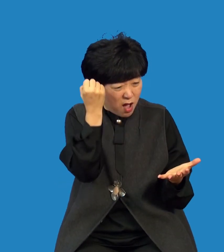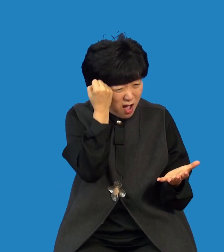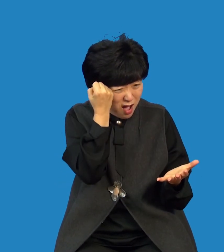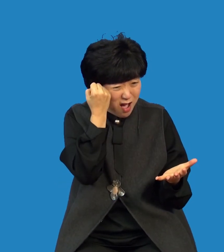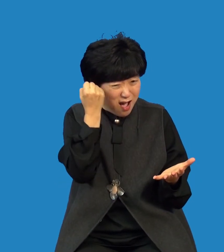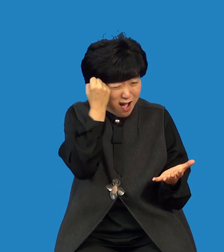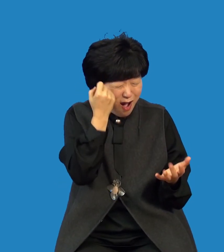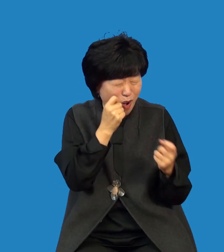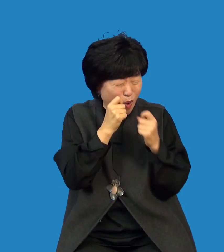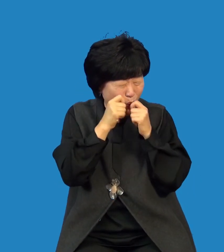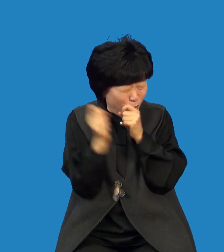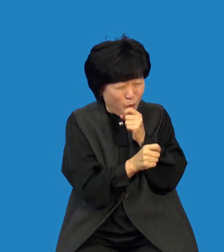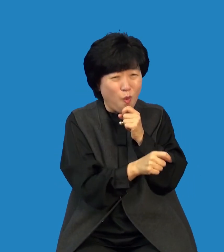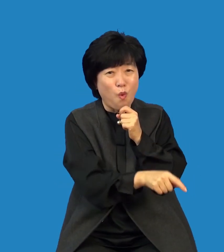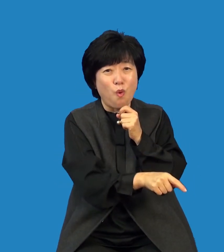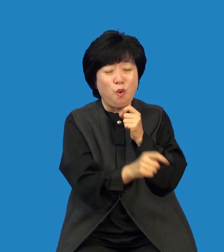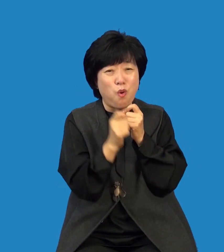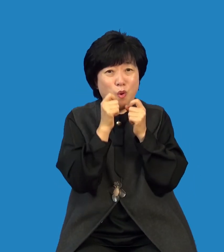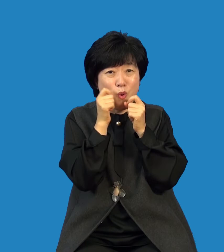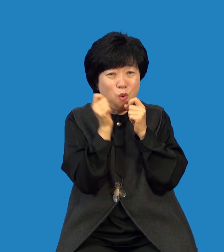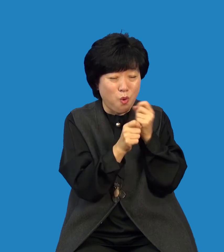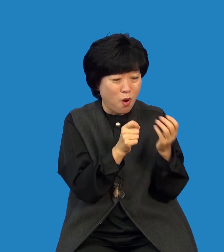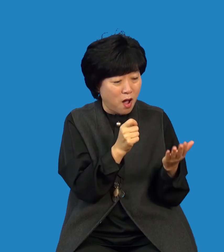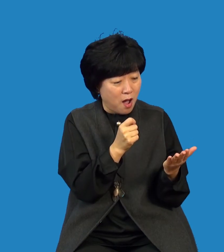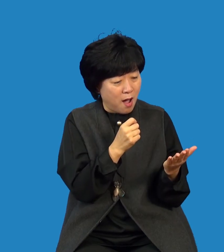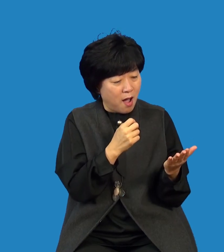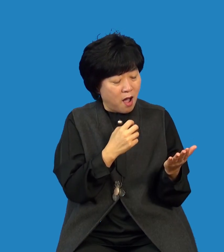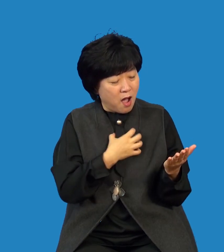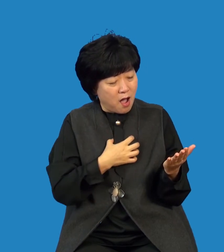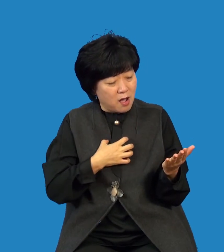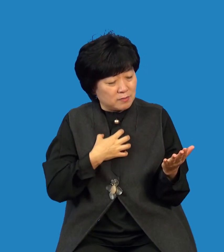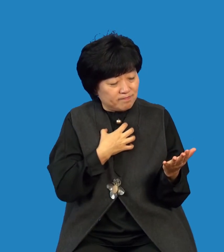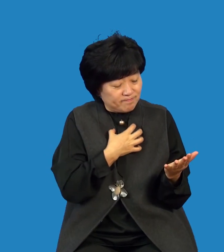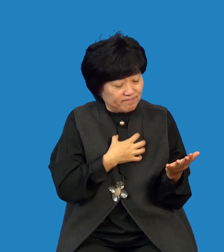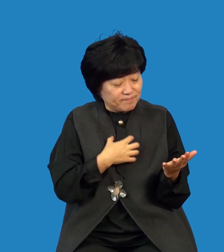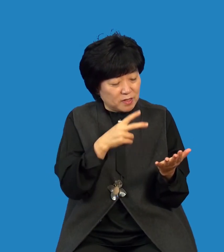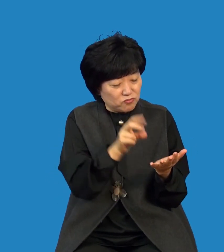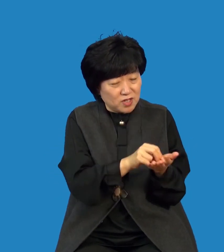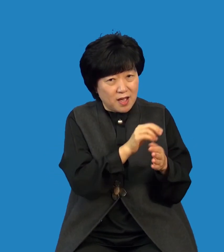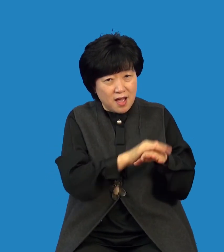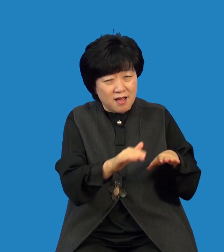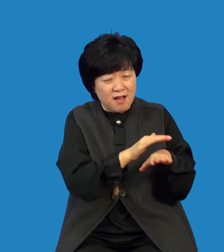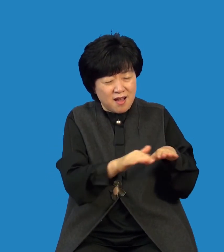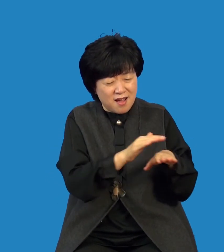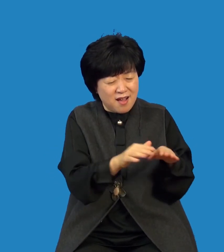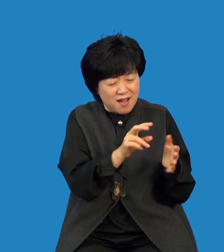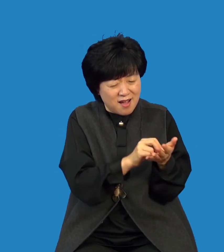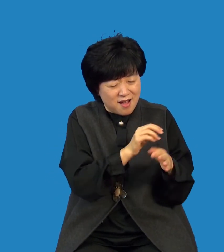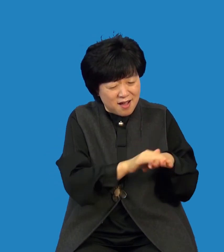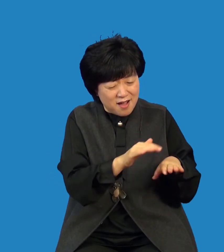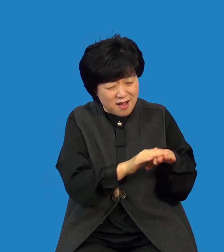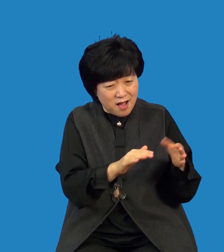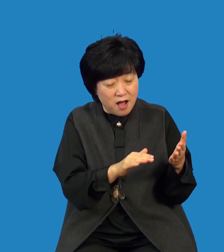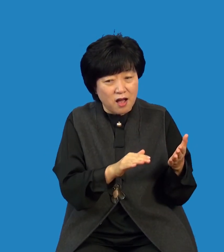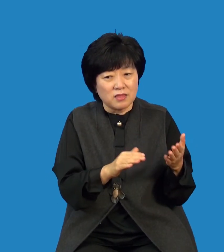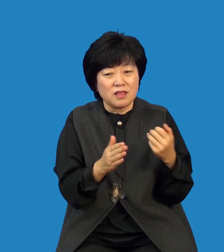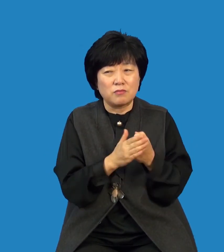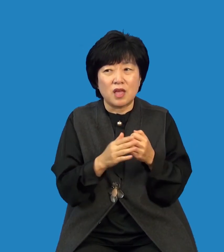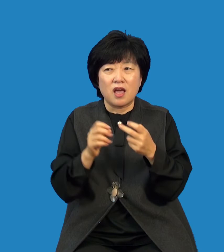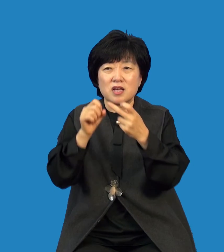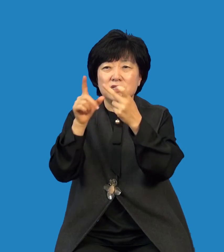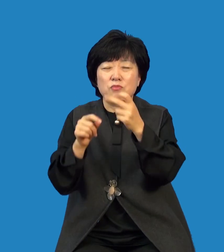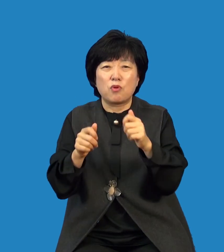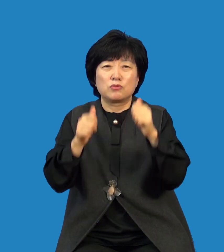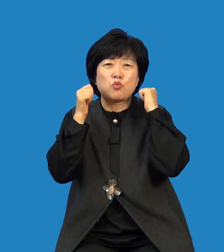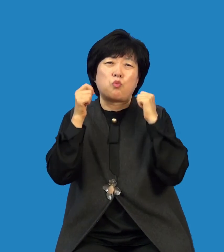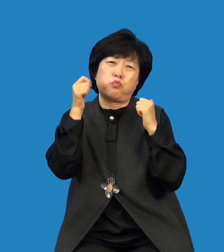하고 그리고 이제 그렇다고 저절로 졸업이 되는 게 아니고 이 문제를 해결해야 졸업이 되는 거죠. 그래서 해결하려고 이제 거의 이렇게